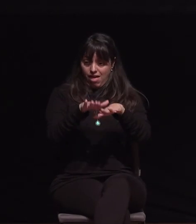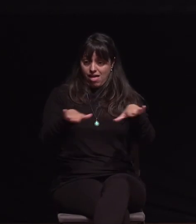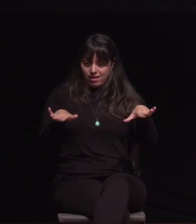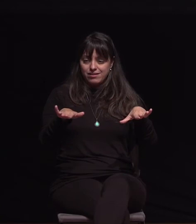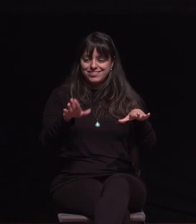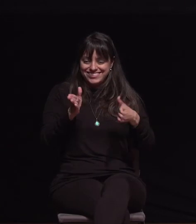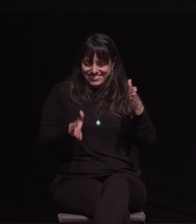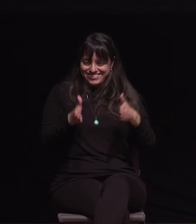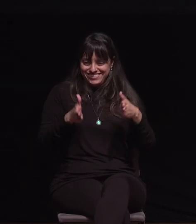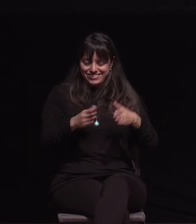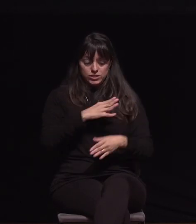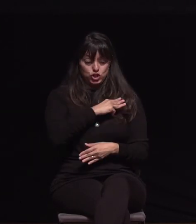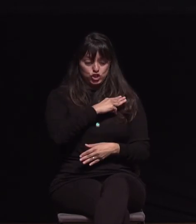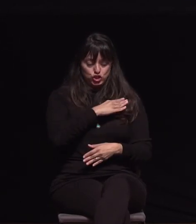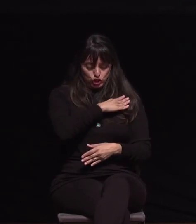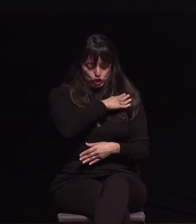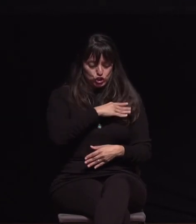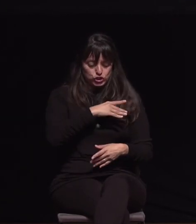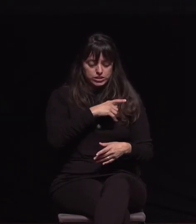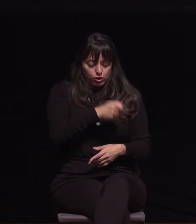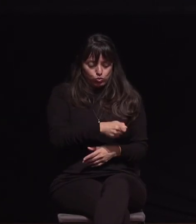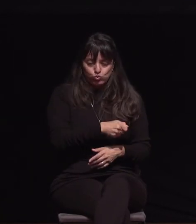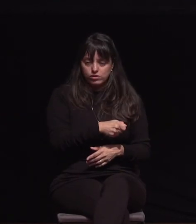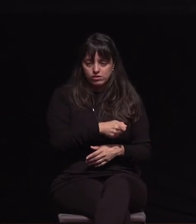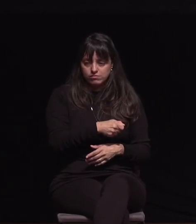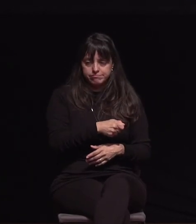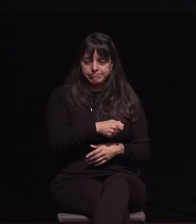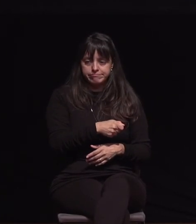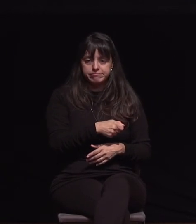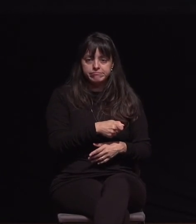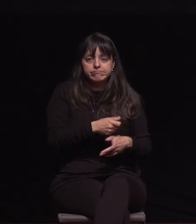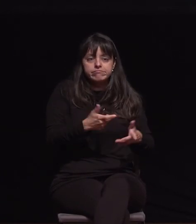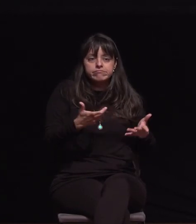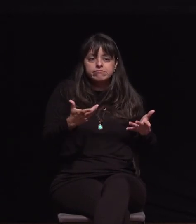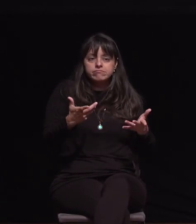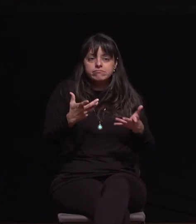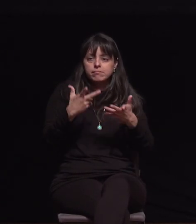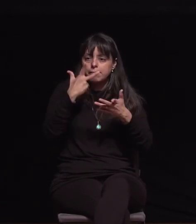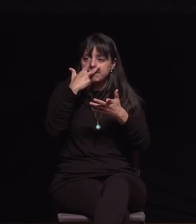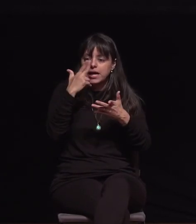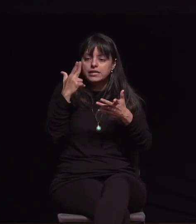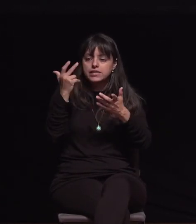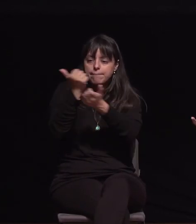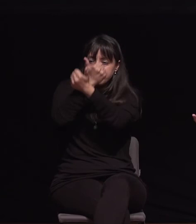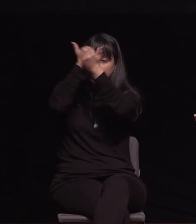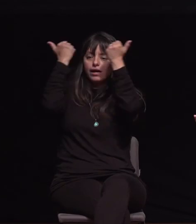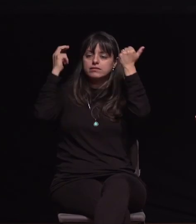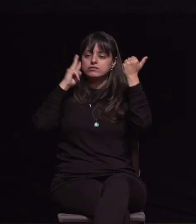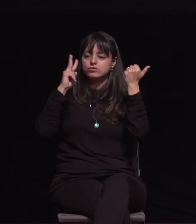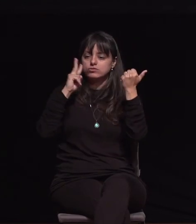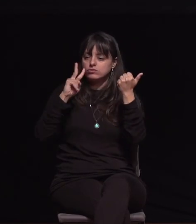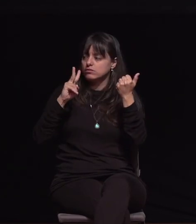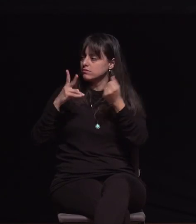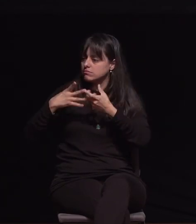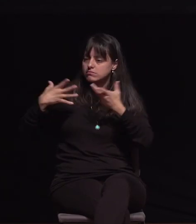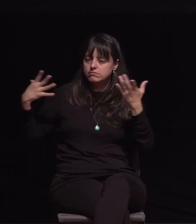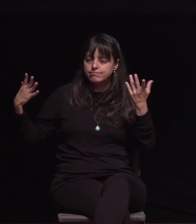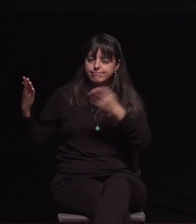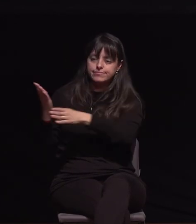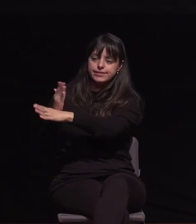da ditadura, muitas não têm nem história para contar, estão perdidas aí.